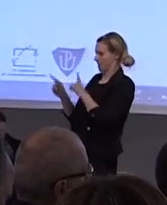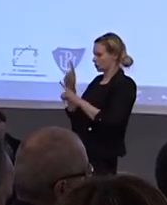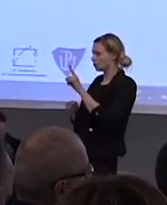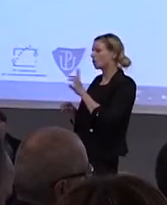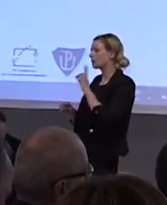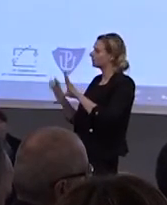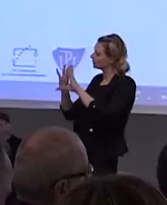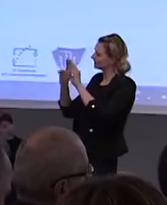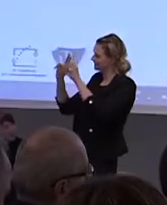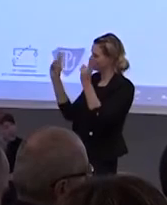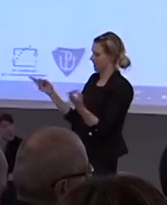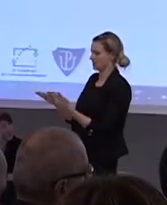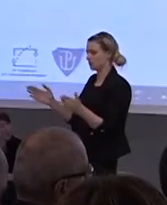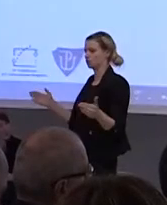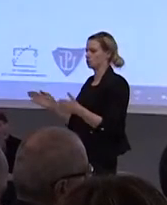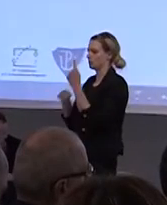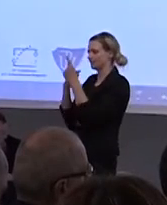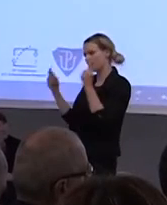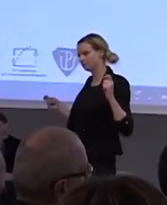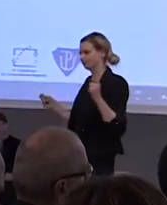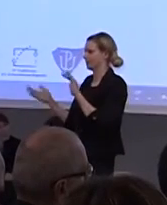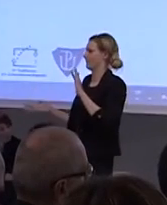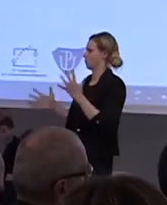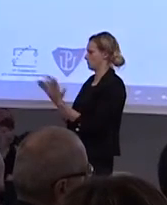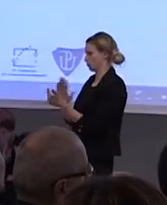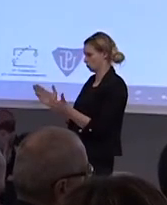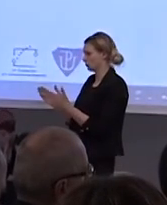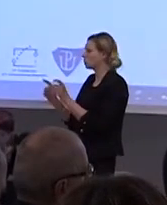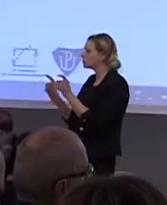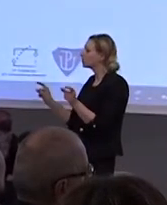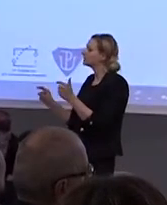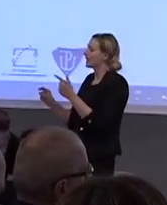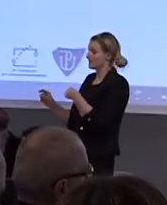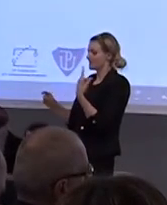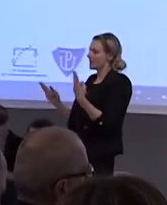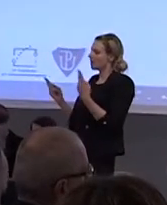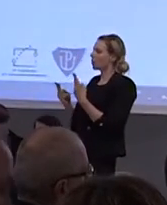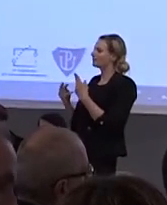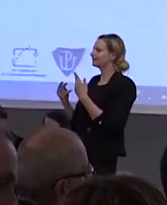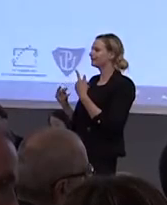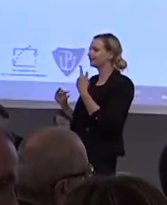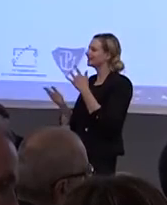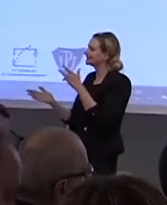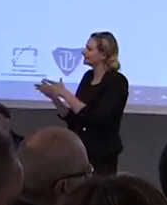nejdříve reformovat vzdělávání, abychom dosáhli vybudování inkluzivnější společnosti jako takové.